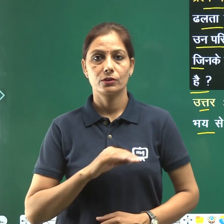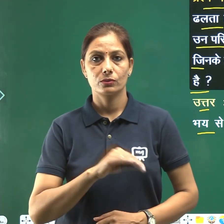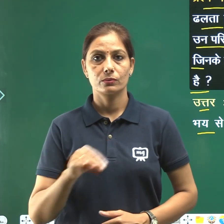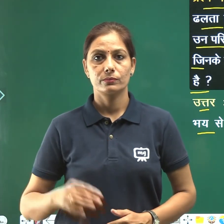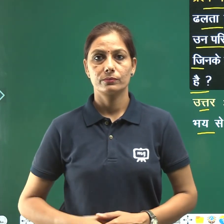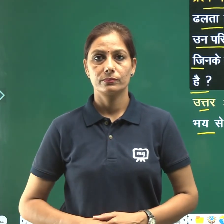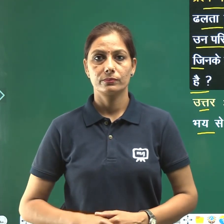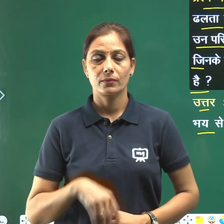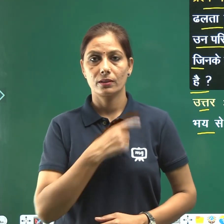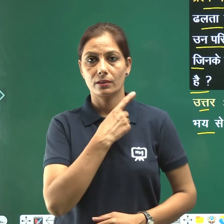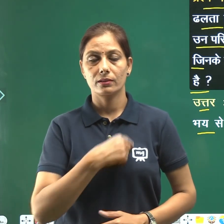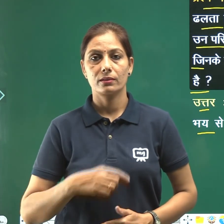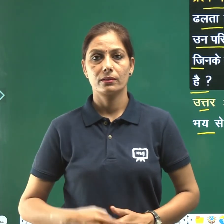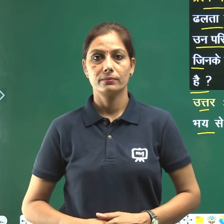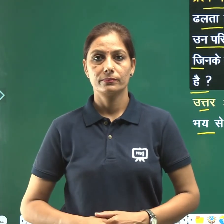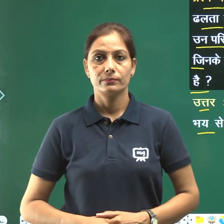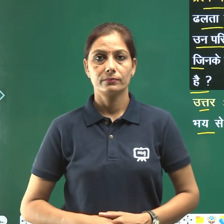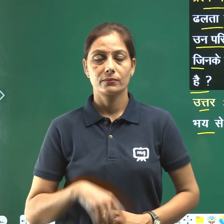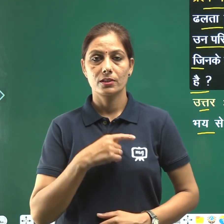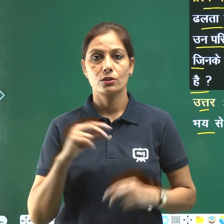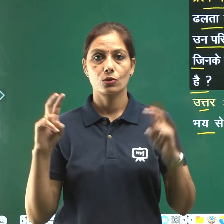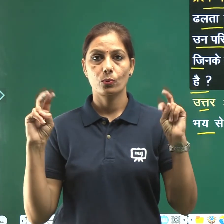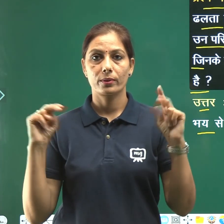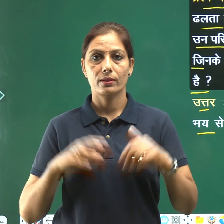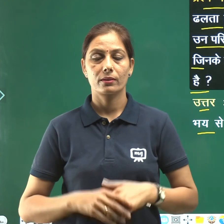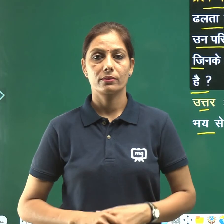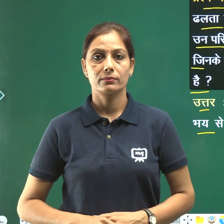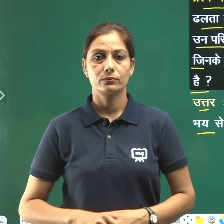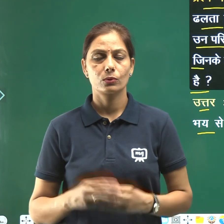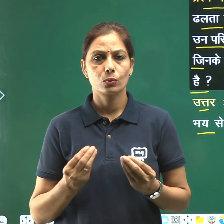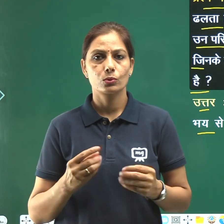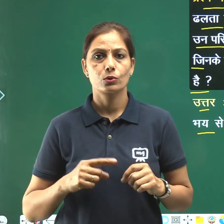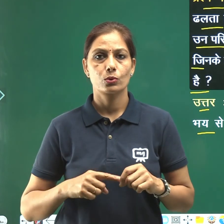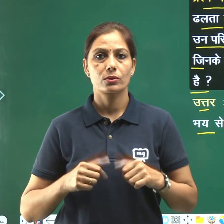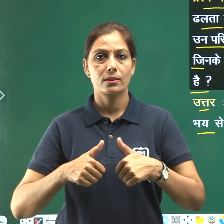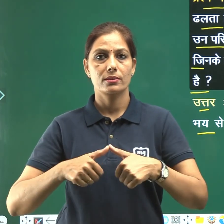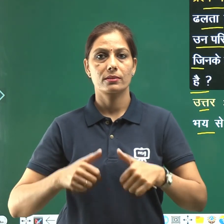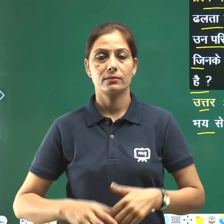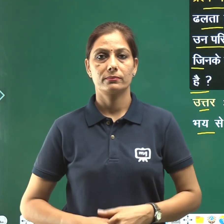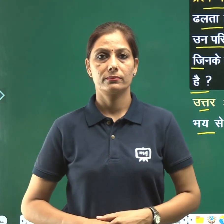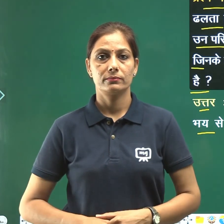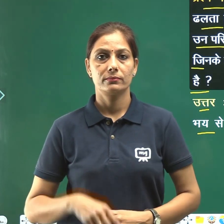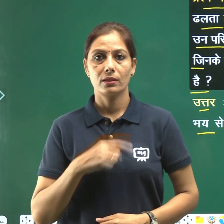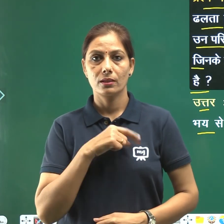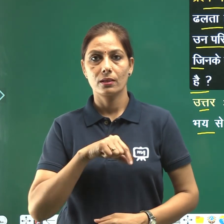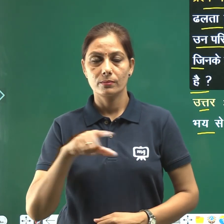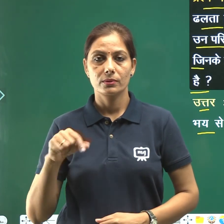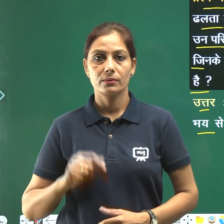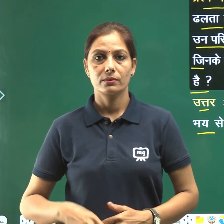बच्चों ये थे इस अध्याय के कुछ प्रश्नोत्तर। इन्हें